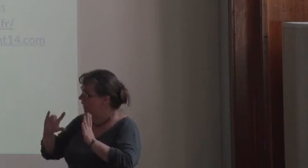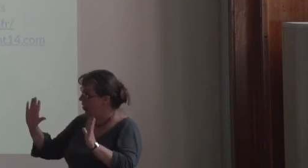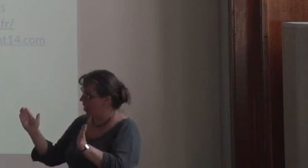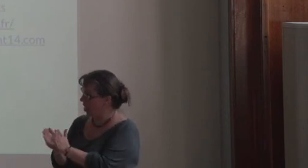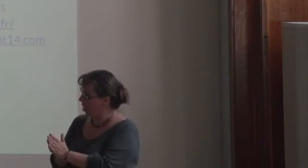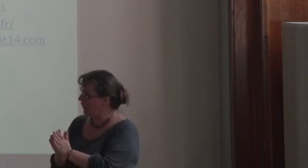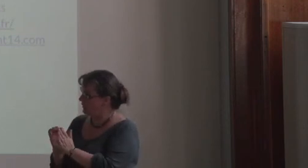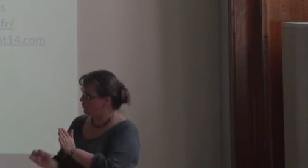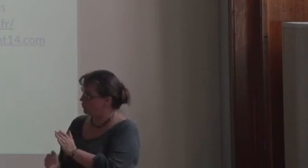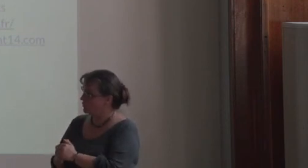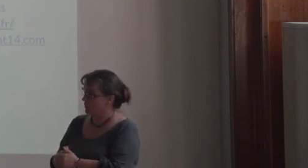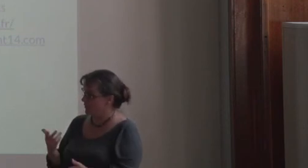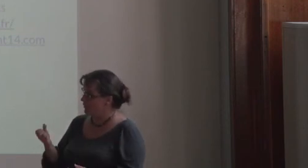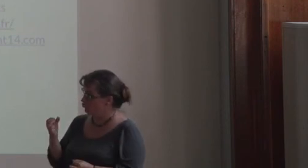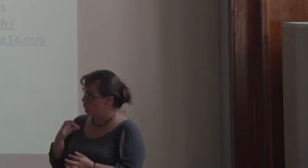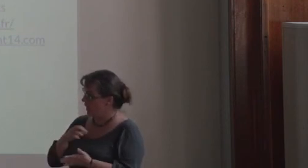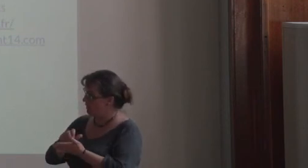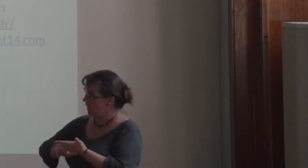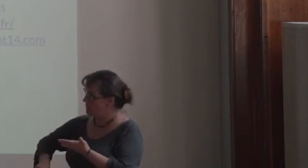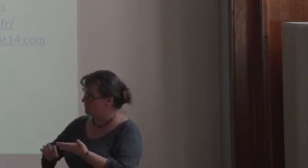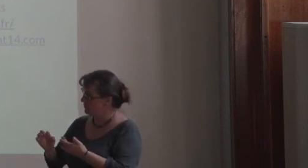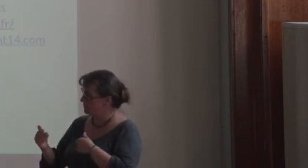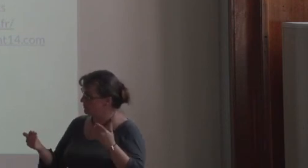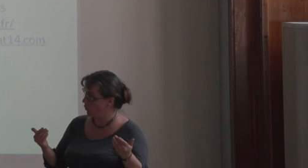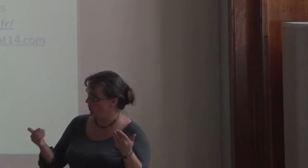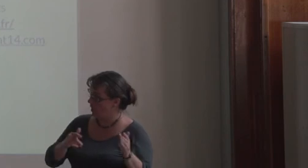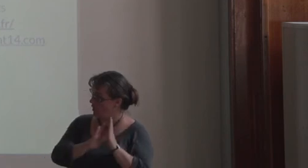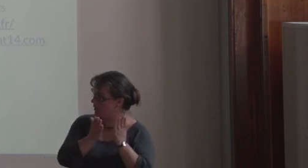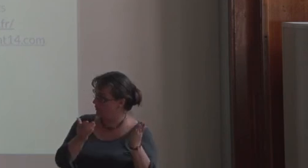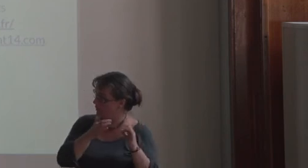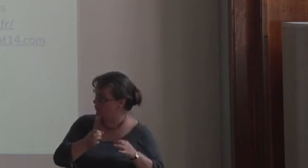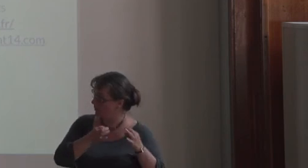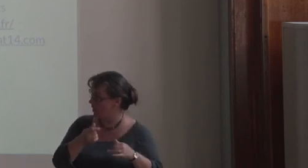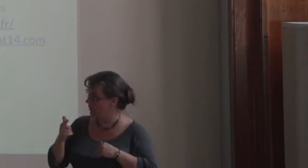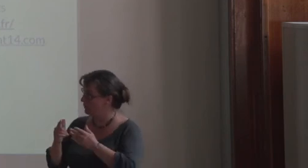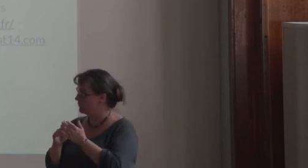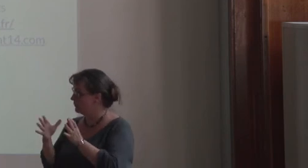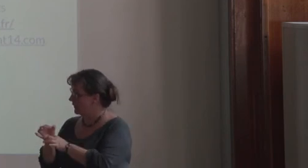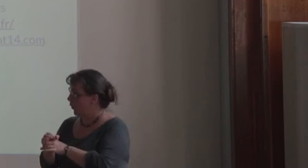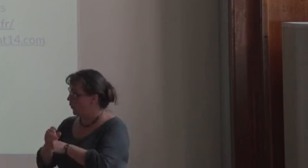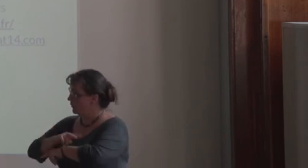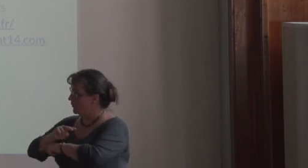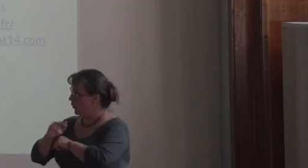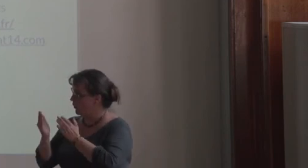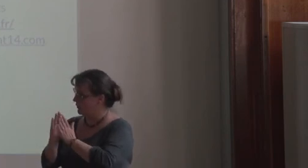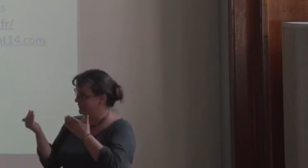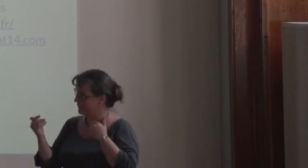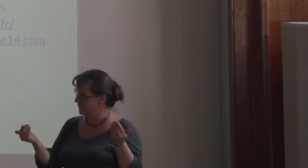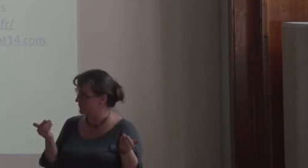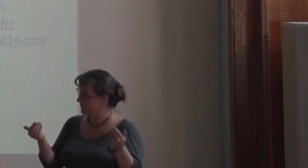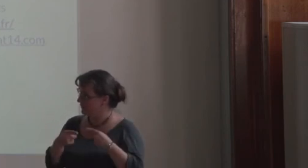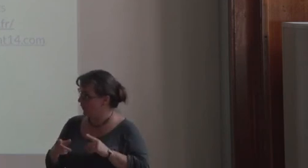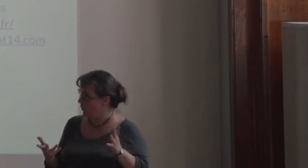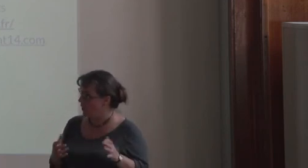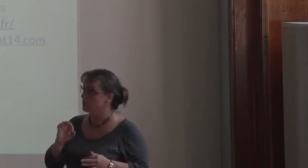est une petite. Oui. C'est tracé quelque part, les différences entre la libre du Python standard et la libre du MicroPython. Mais donc,